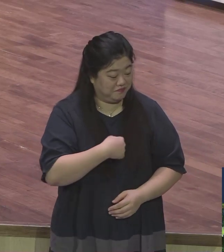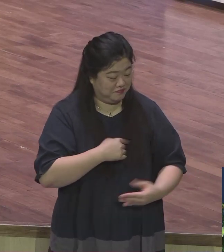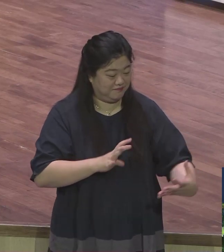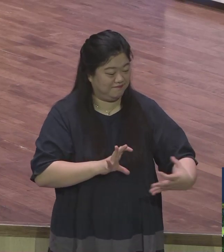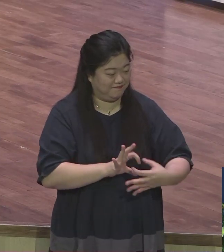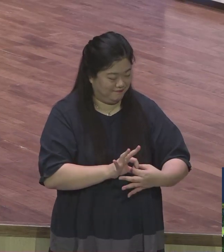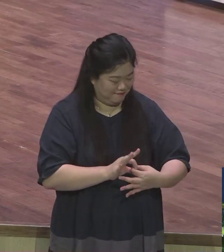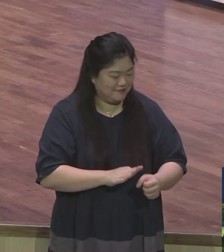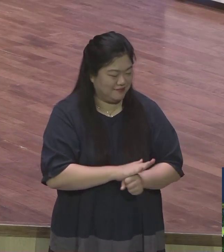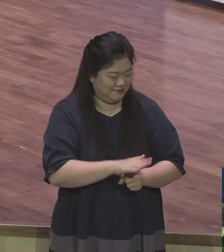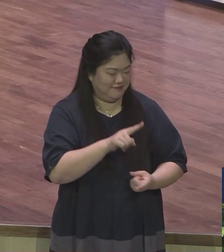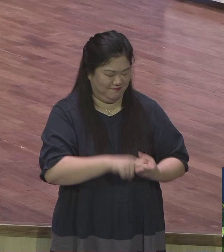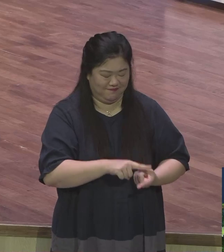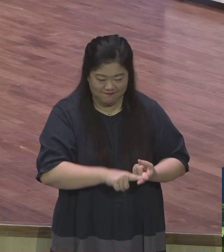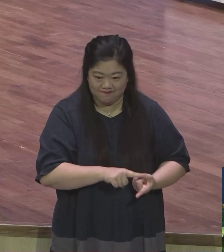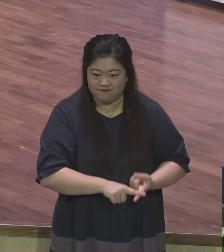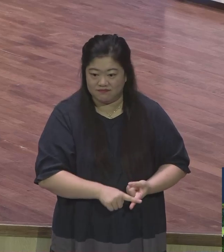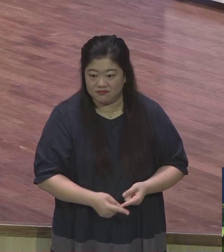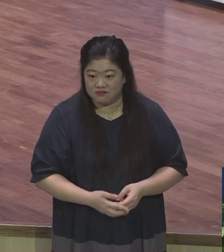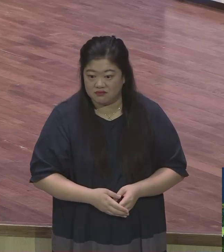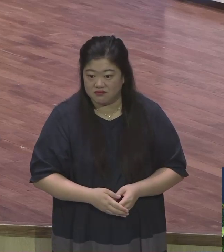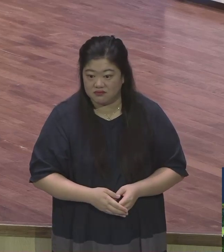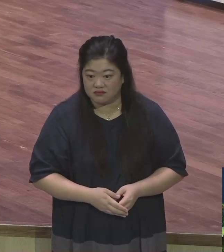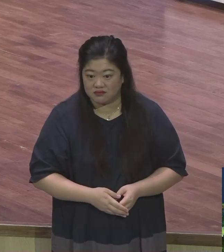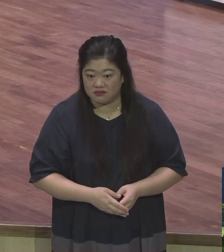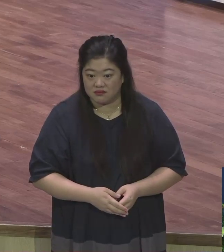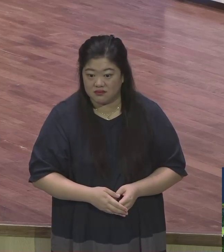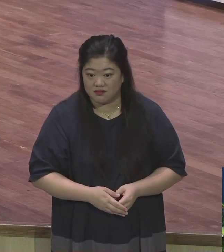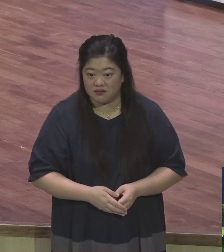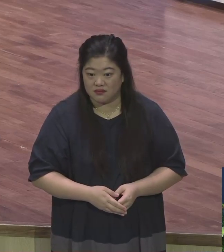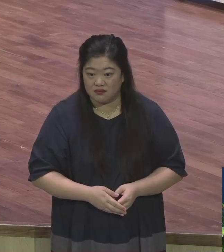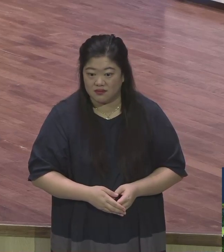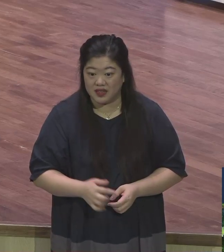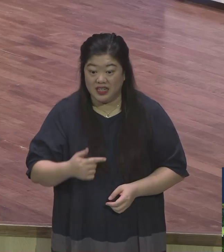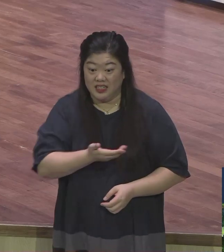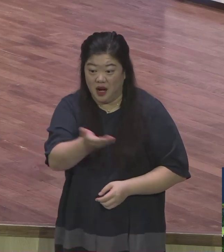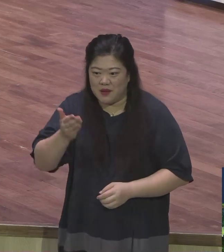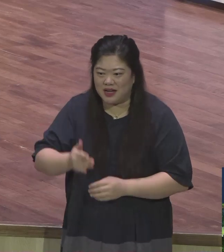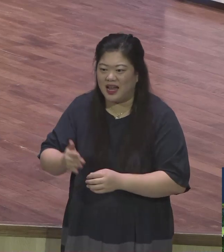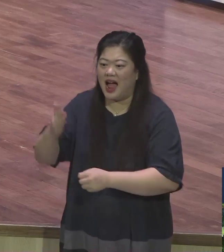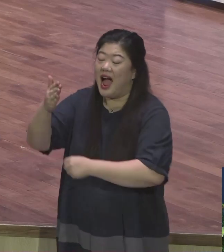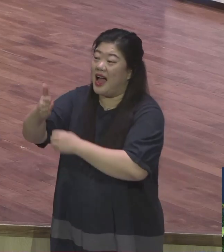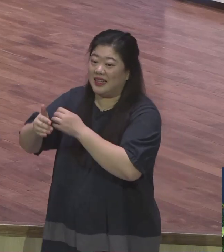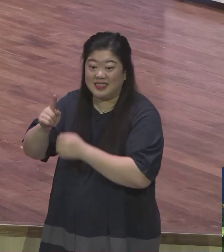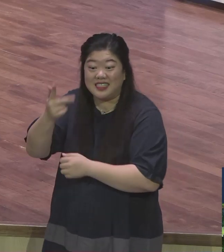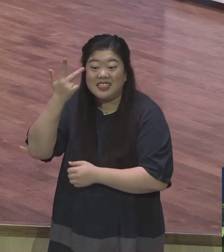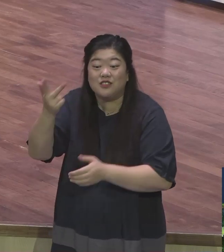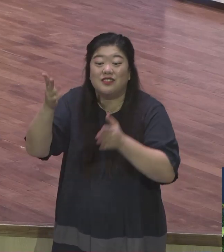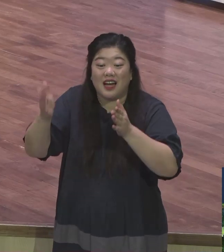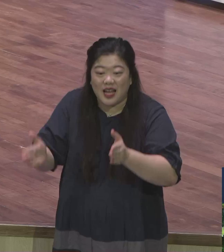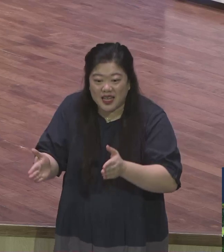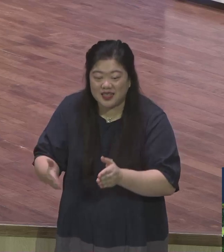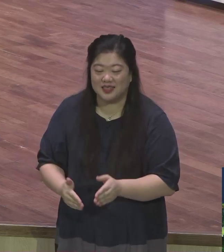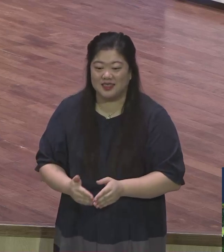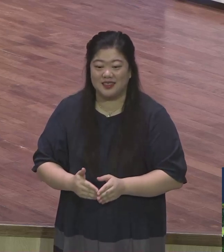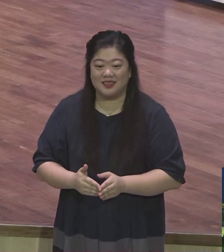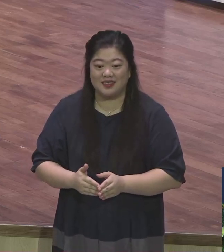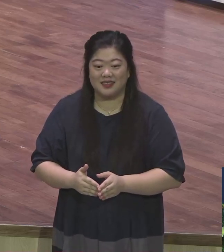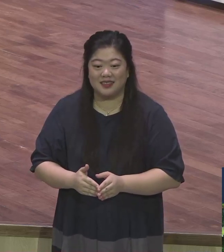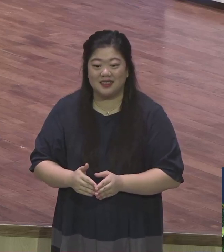않습니다. 이거 하셔야 돼요. 여러분이 아무리 하나님 배신하고 일주일동안 어떻게 살았어요. 여러분